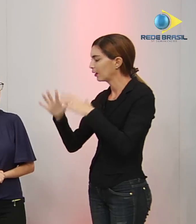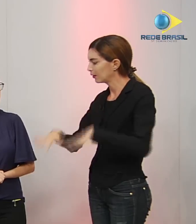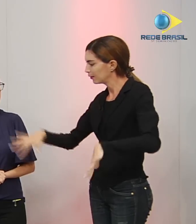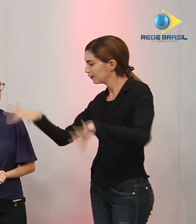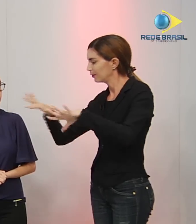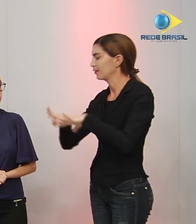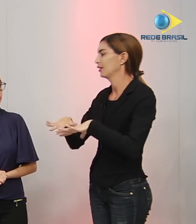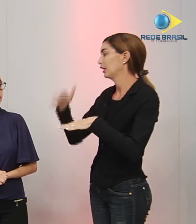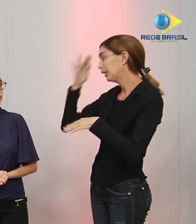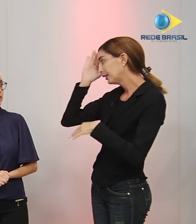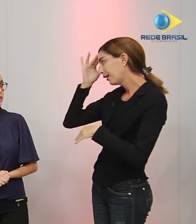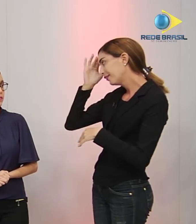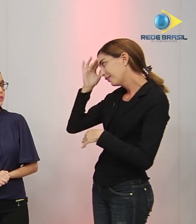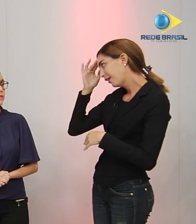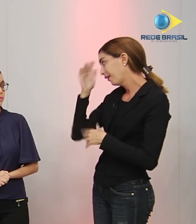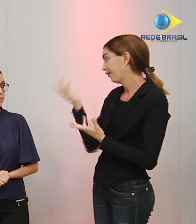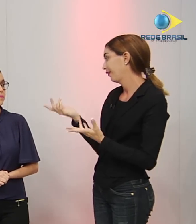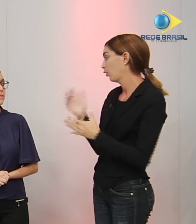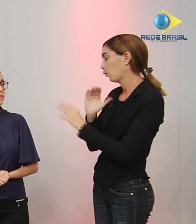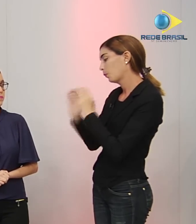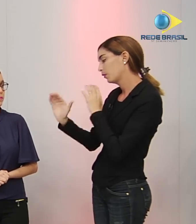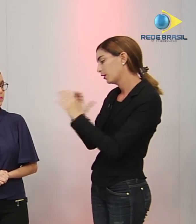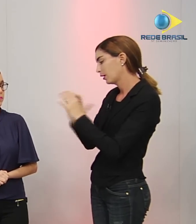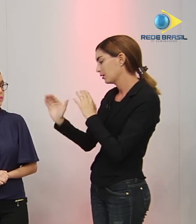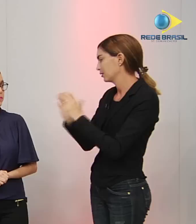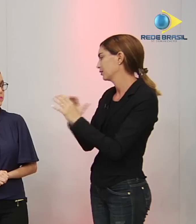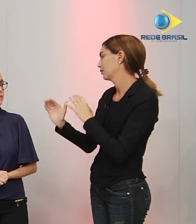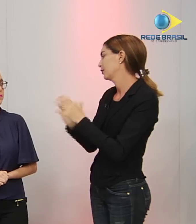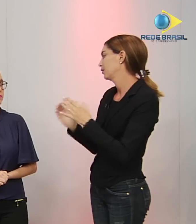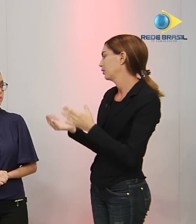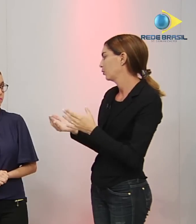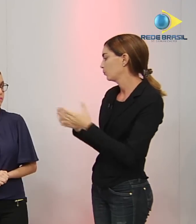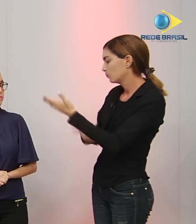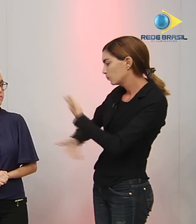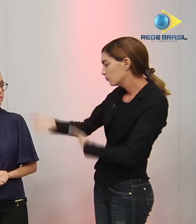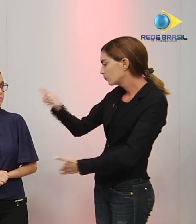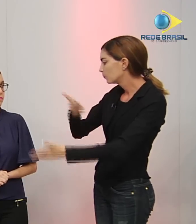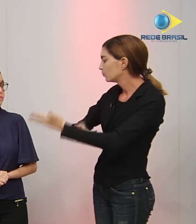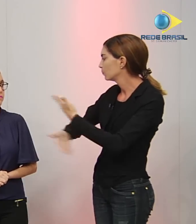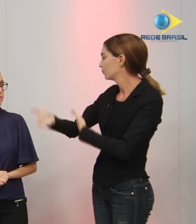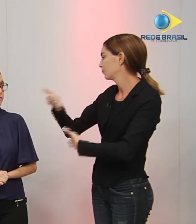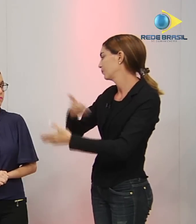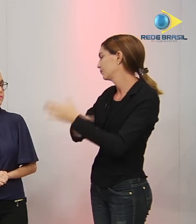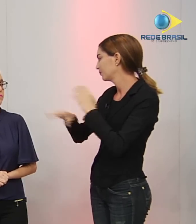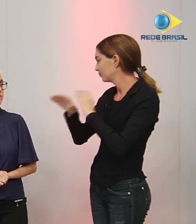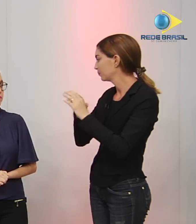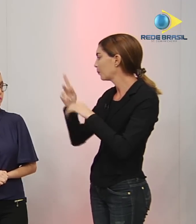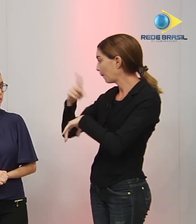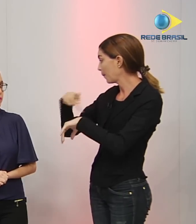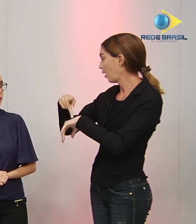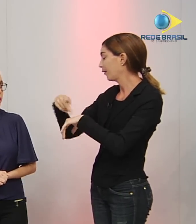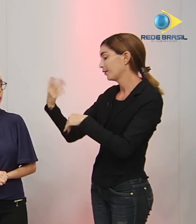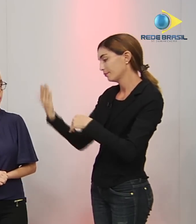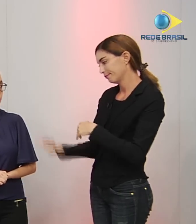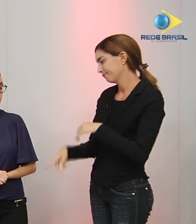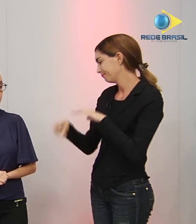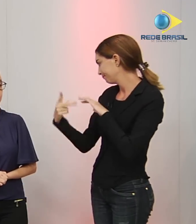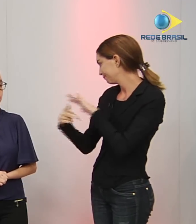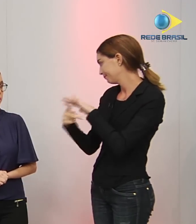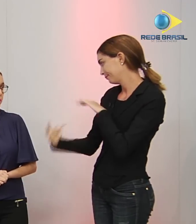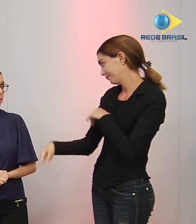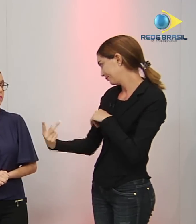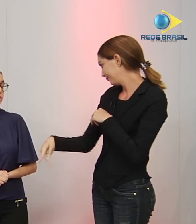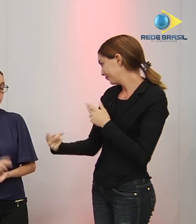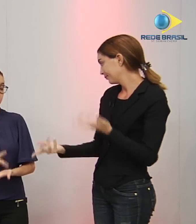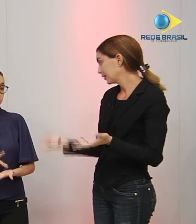geral de serem entendidos e de haver comunicação mútua, não é? De modo geral no seu país de origem. A